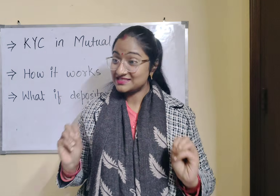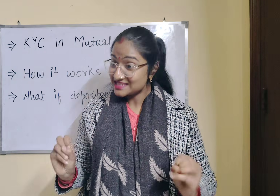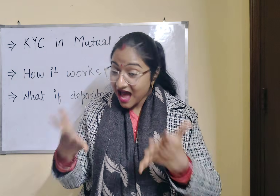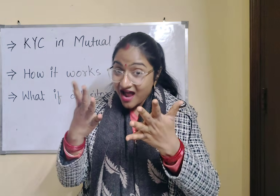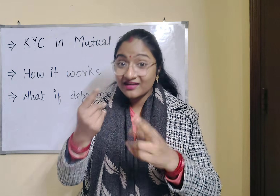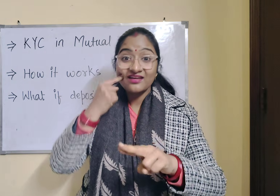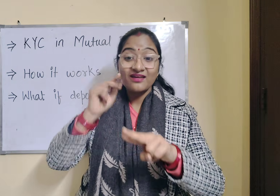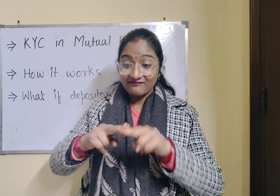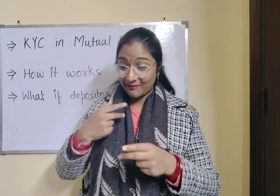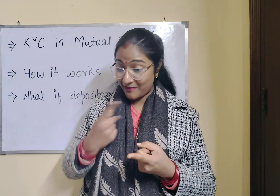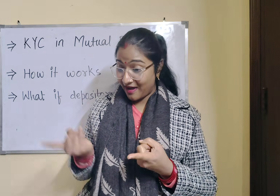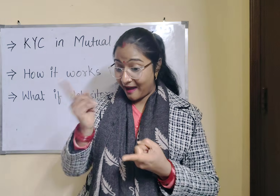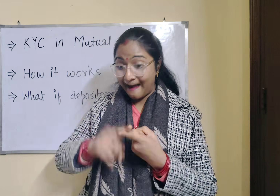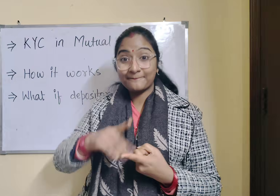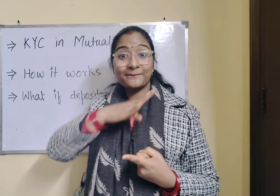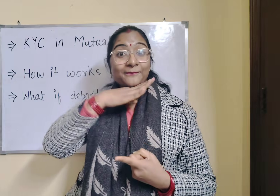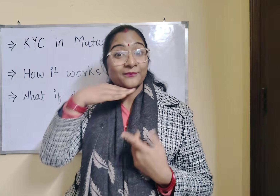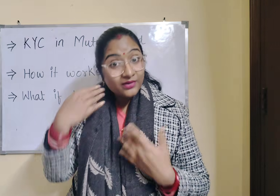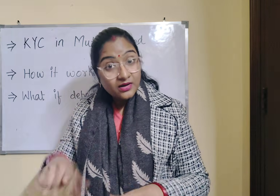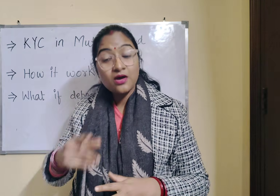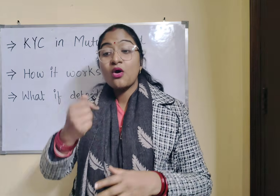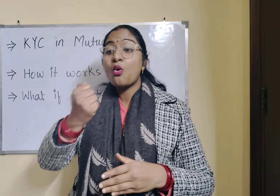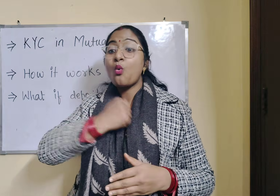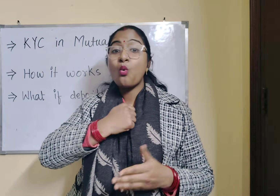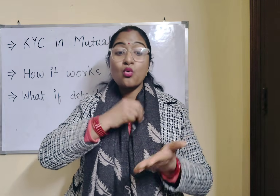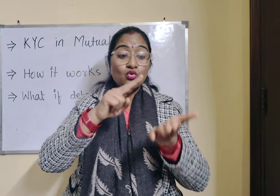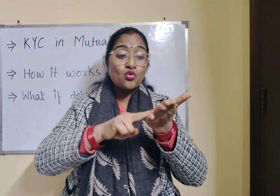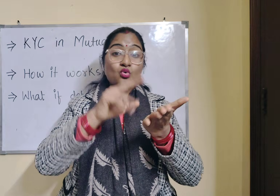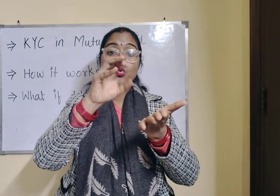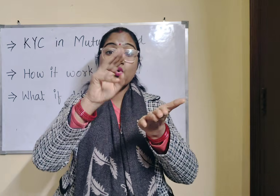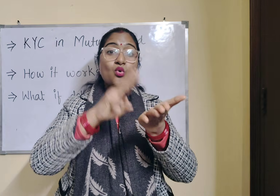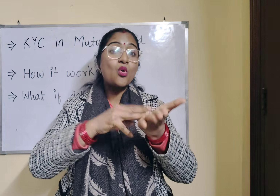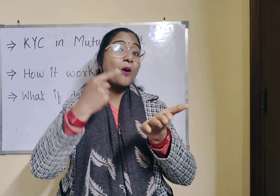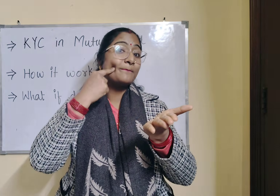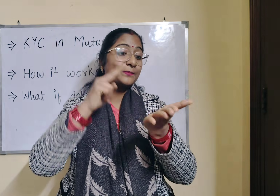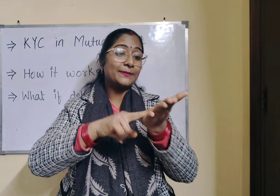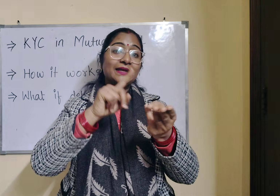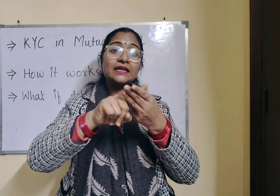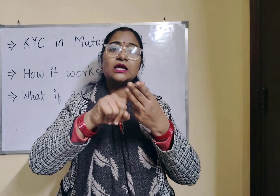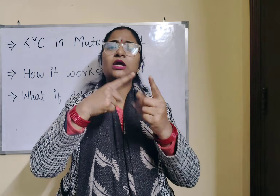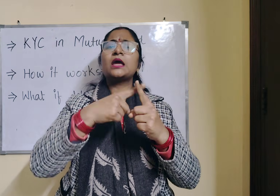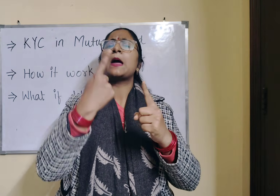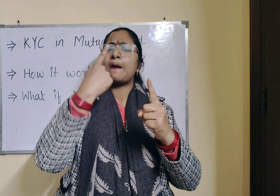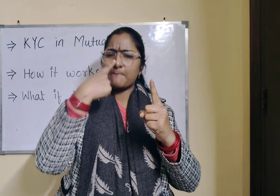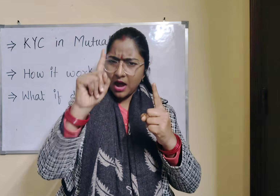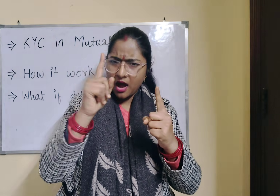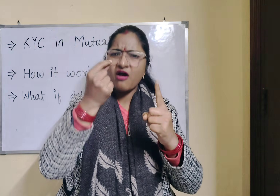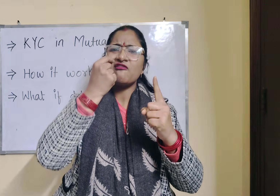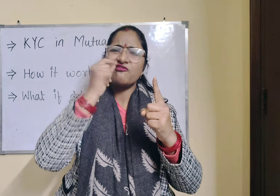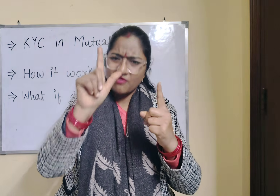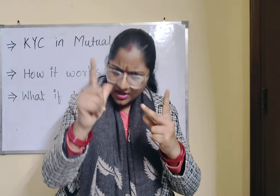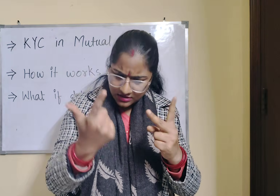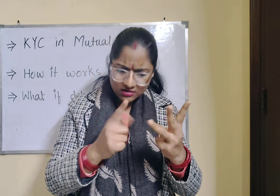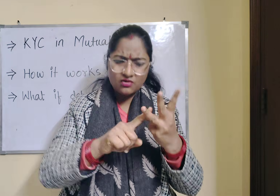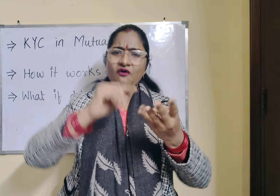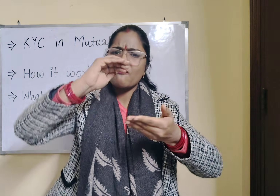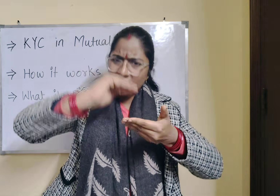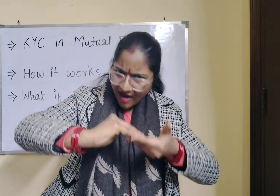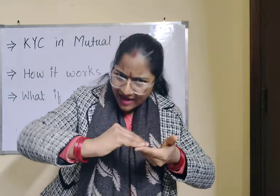करा सकते हो, है ना। अगर कुछ हो गया आपको तो आपके नॉमिनी को वो जो फंड का जो भी पैसा है, चाहे आपकी मदर,